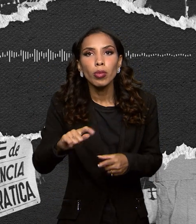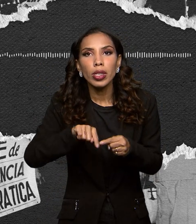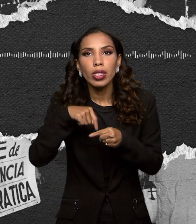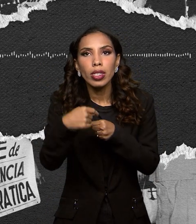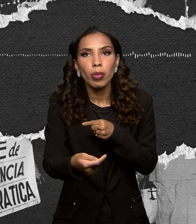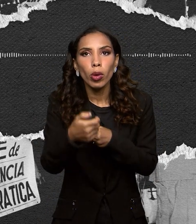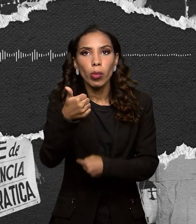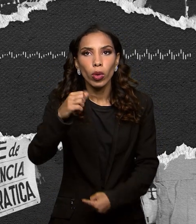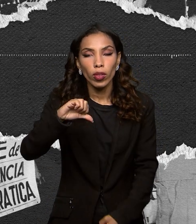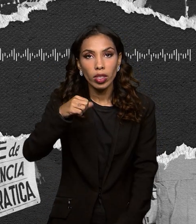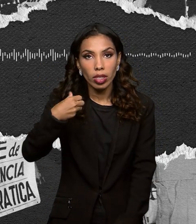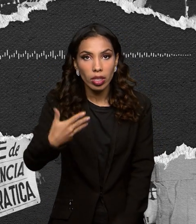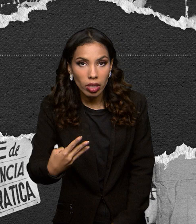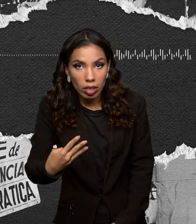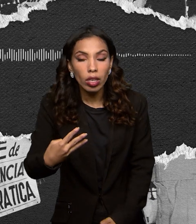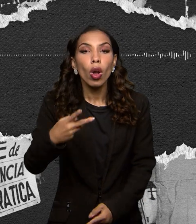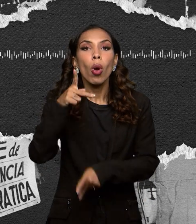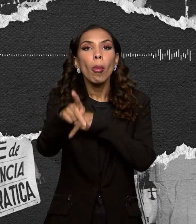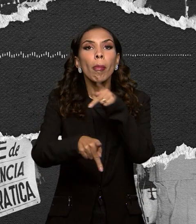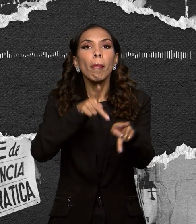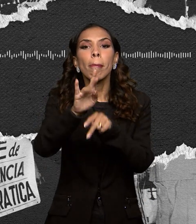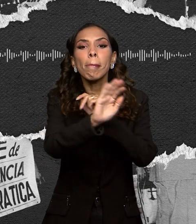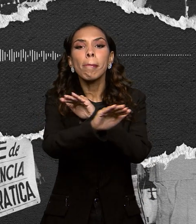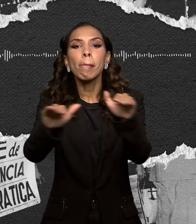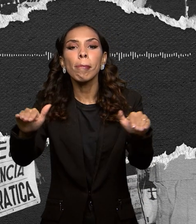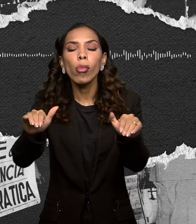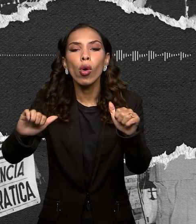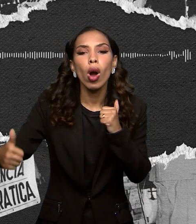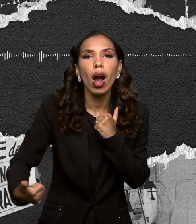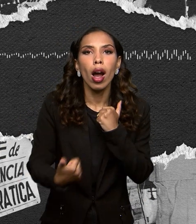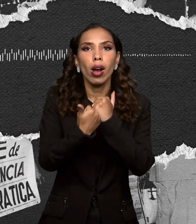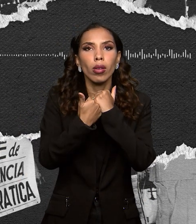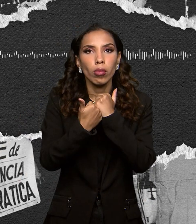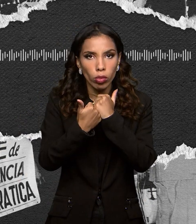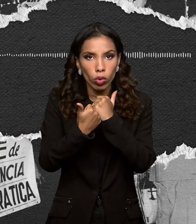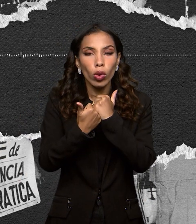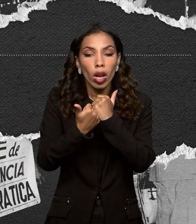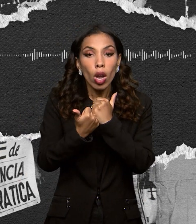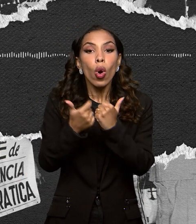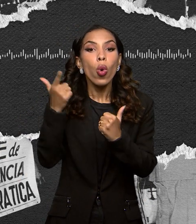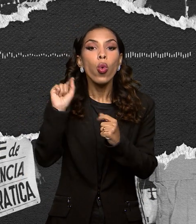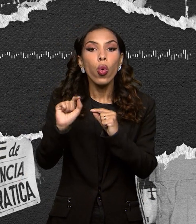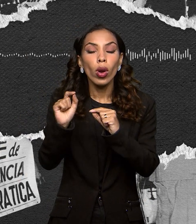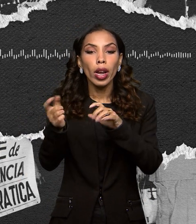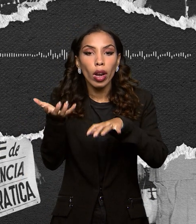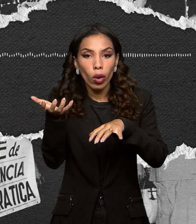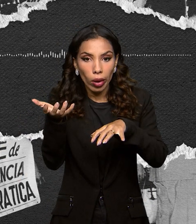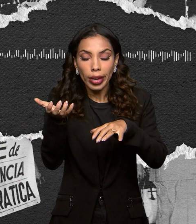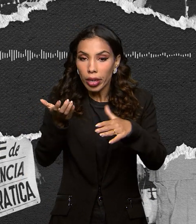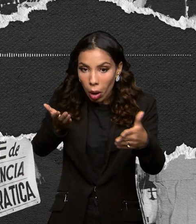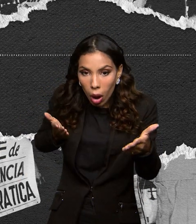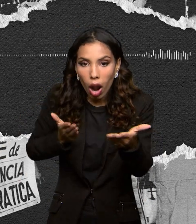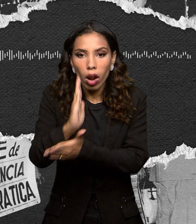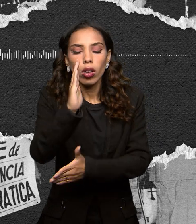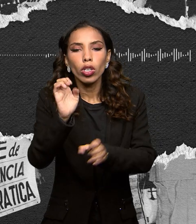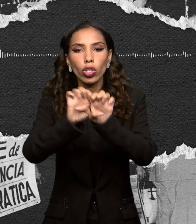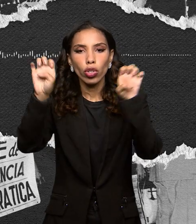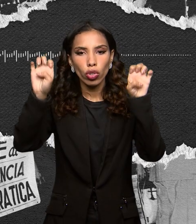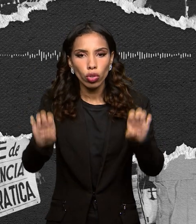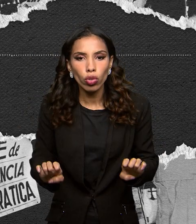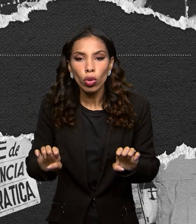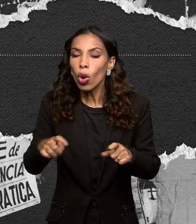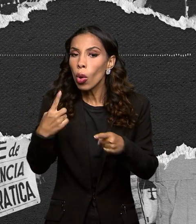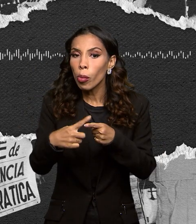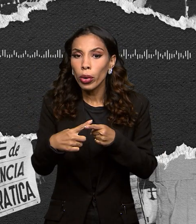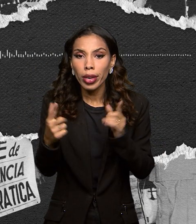presidente tomou a decisão de buscar no povo o apoio que ele precisava para fazer passar no Congresso as grandes mudanças estruturais que ainda estavam